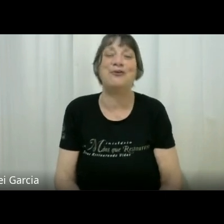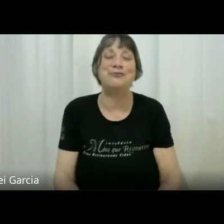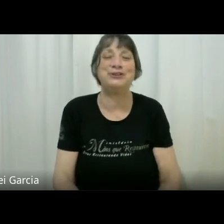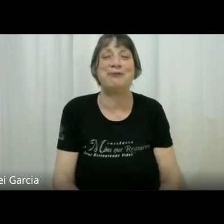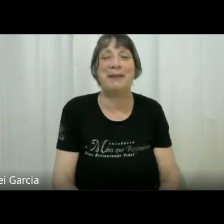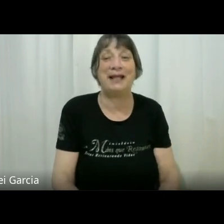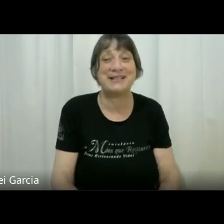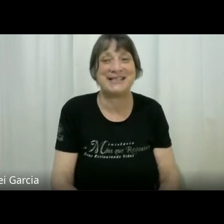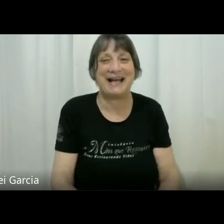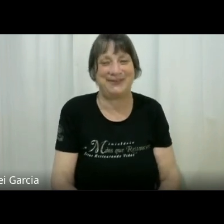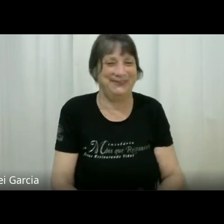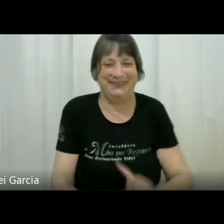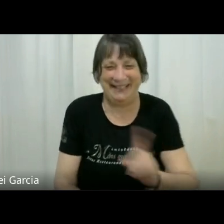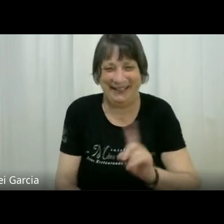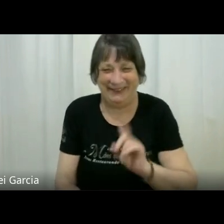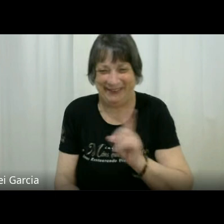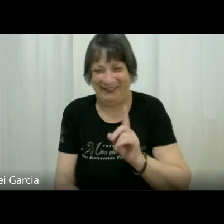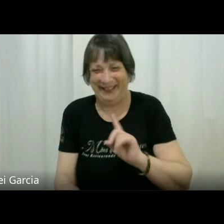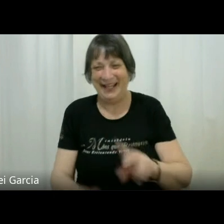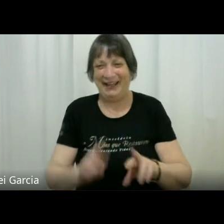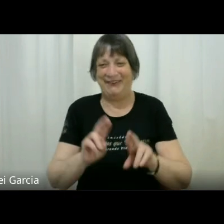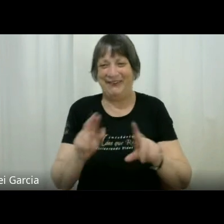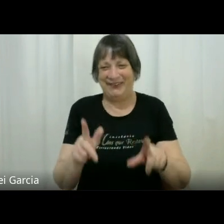Ela confundiu com a palavra saco.